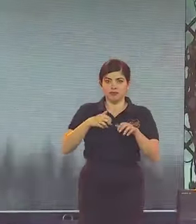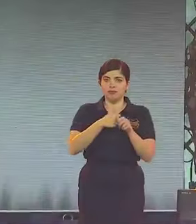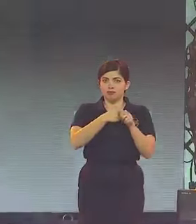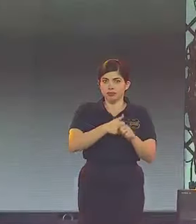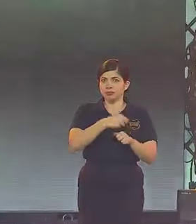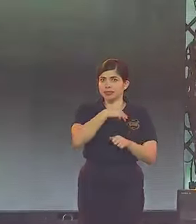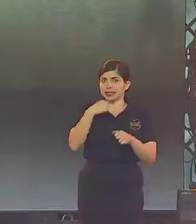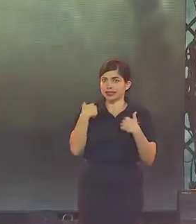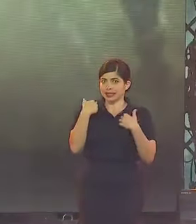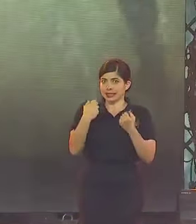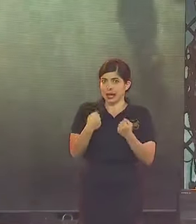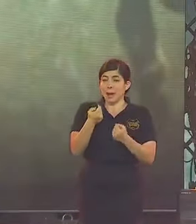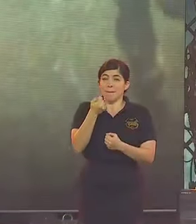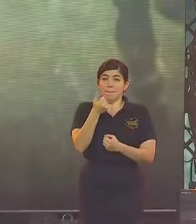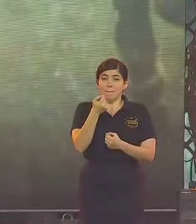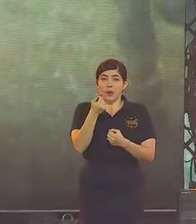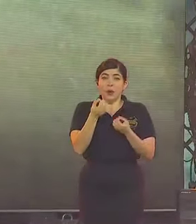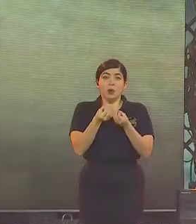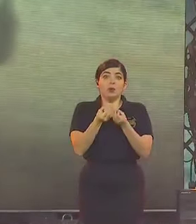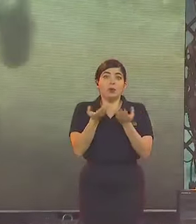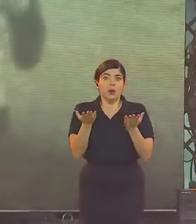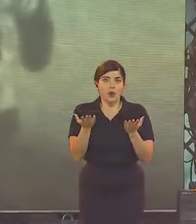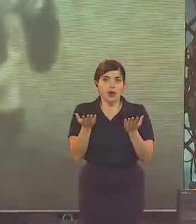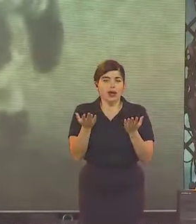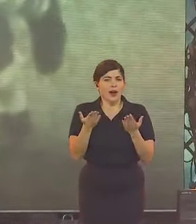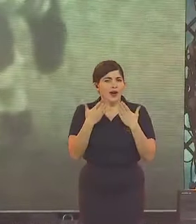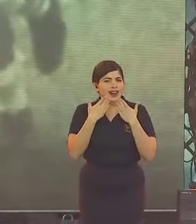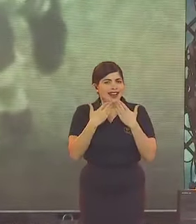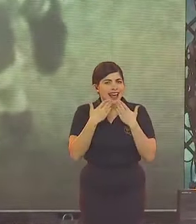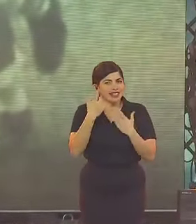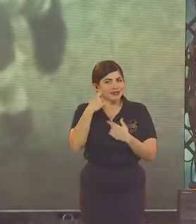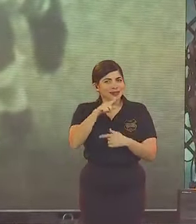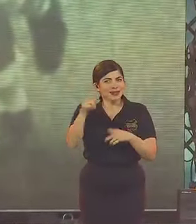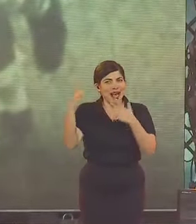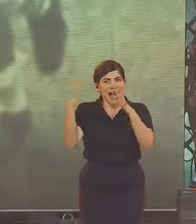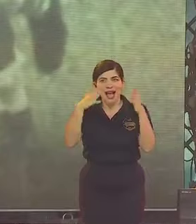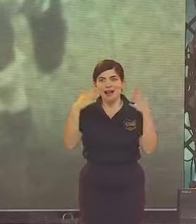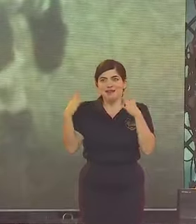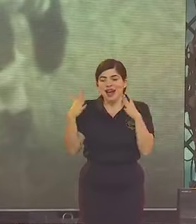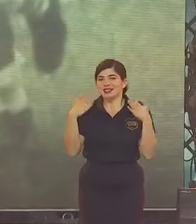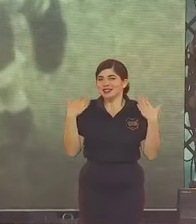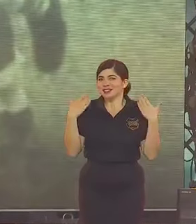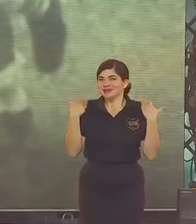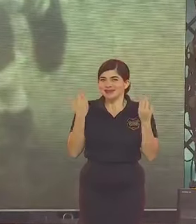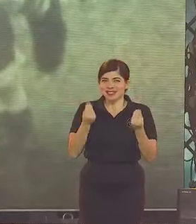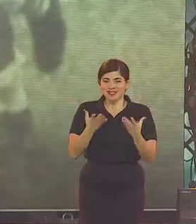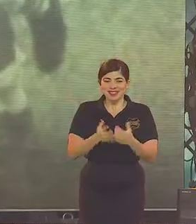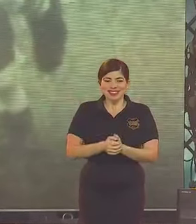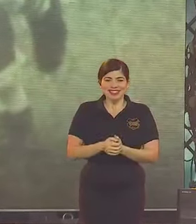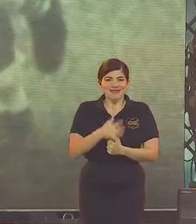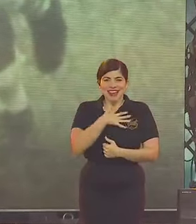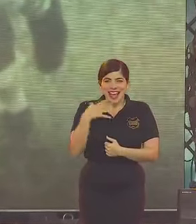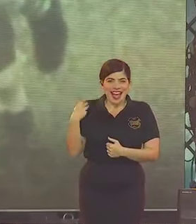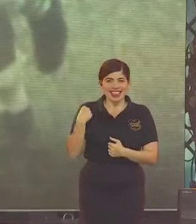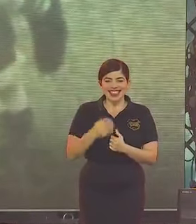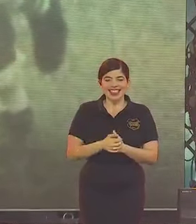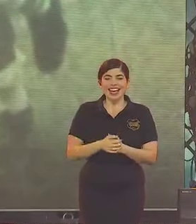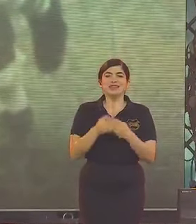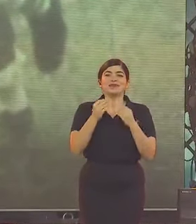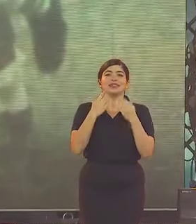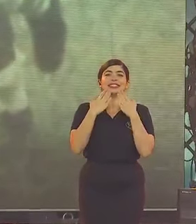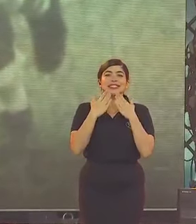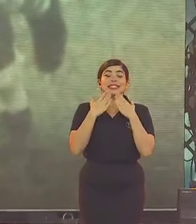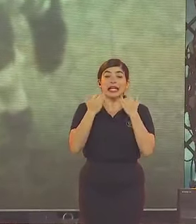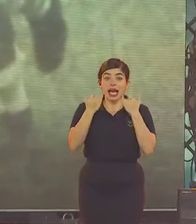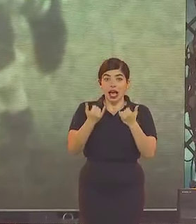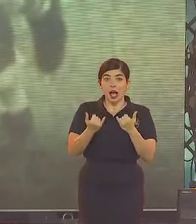Ministerio de Salud, el poco público que está, se agradece sus aplausos, eso me encanta. Muchísimas gracias. Y ahora sí